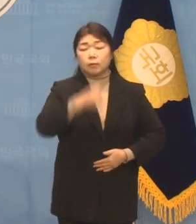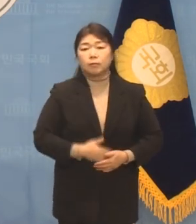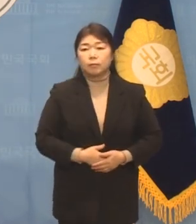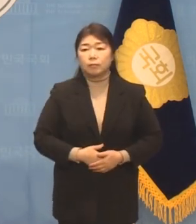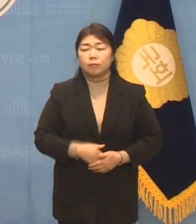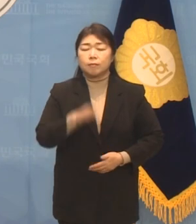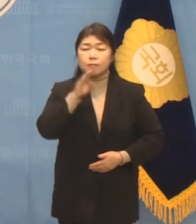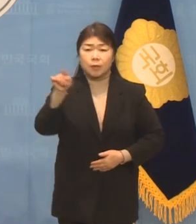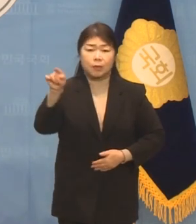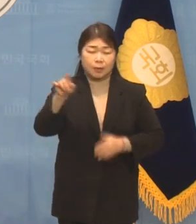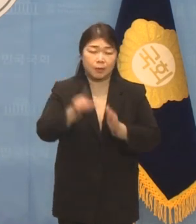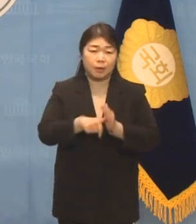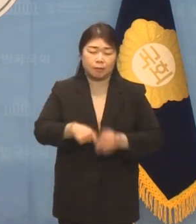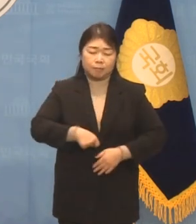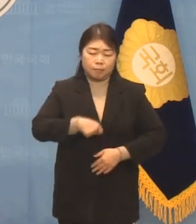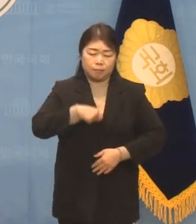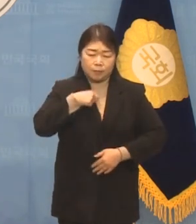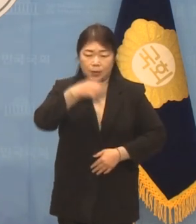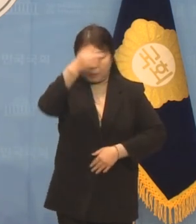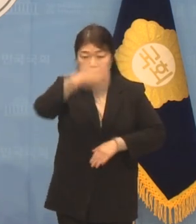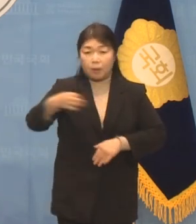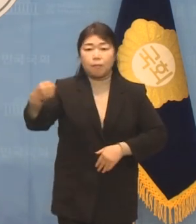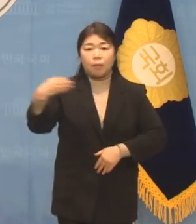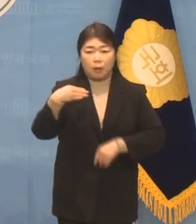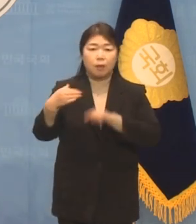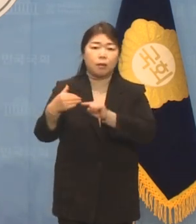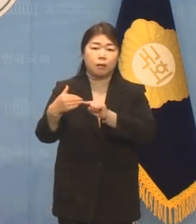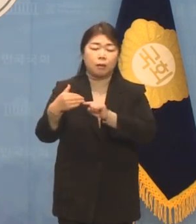진솔한 사과를 잊지 않고 있습니다.